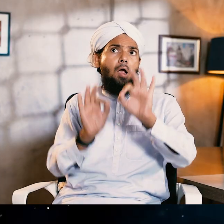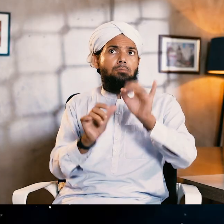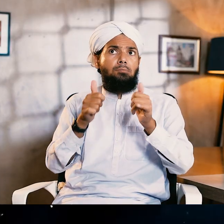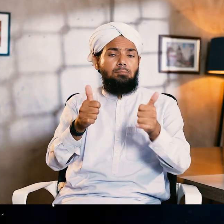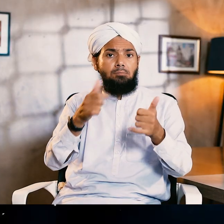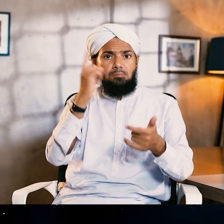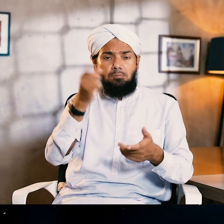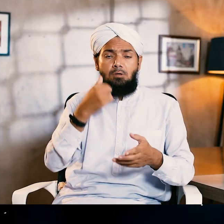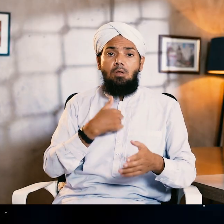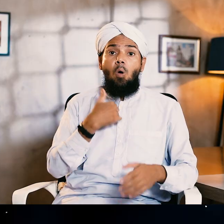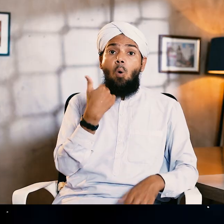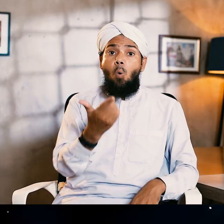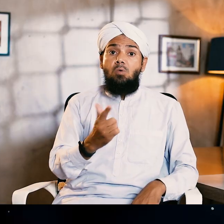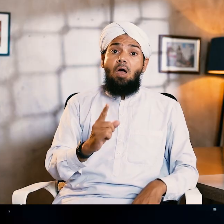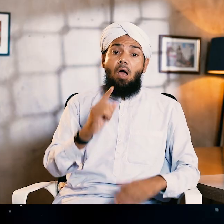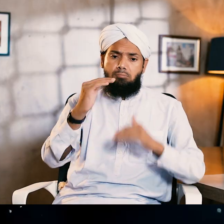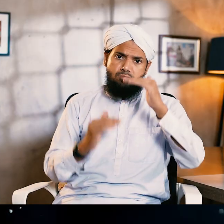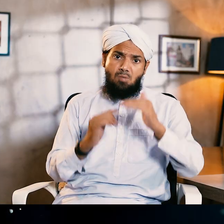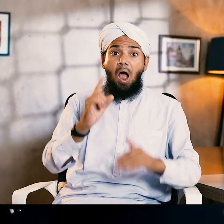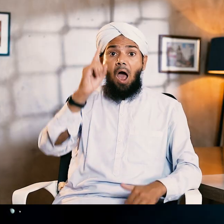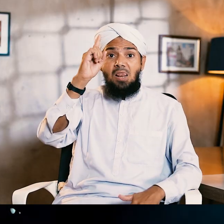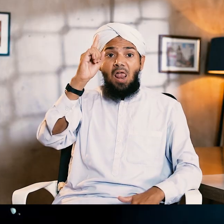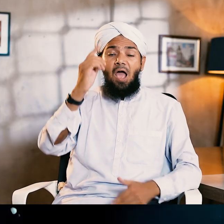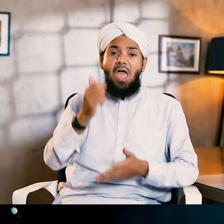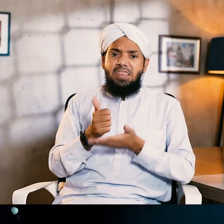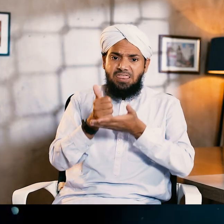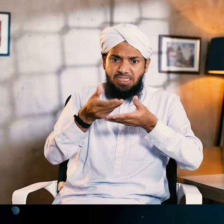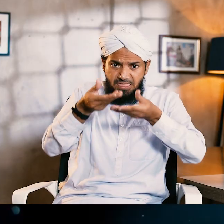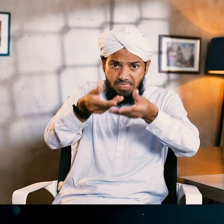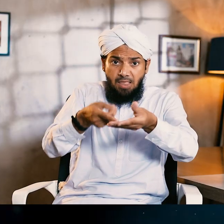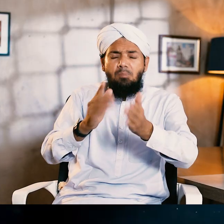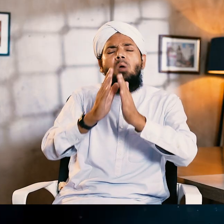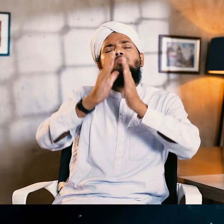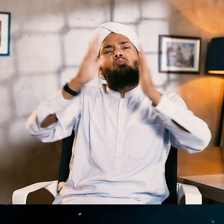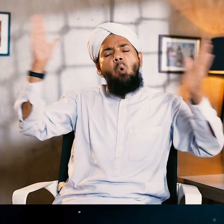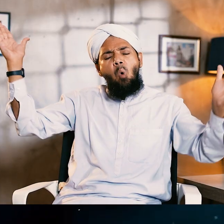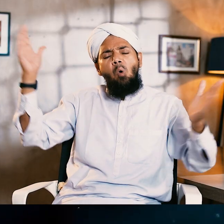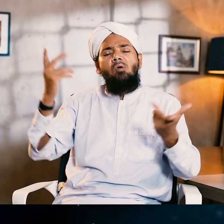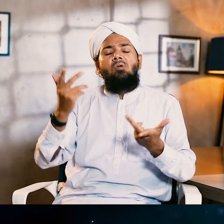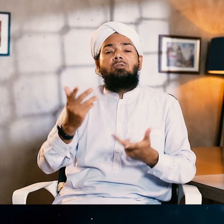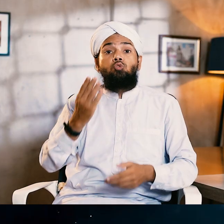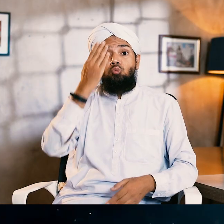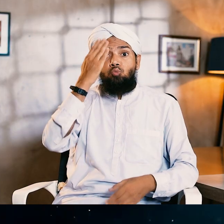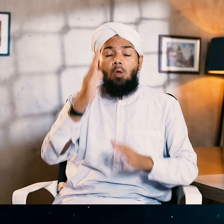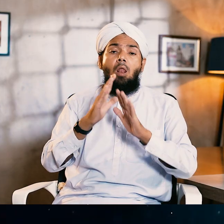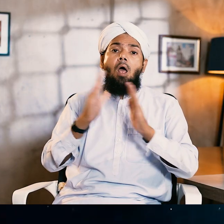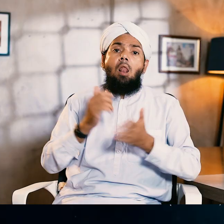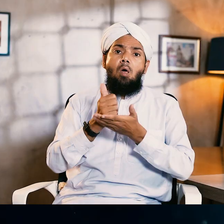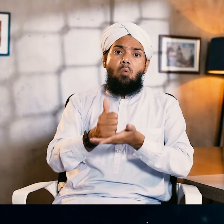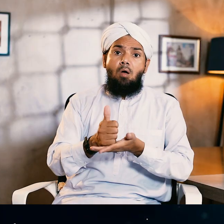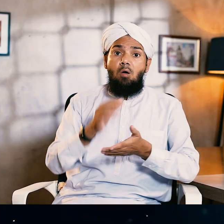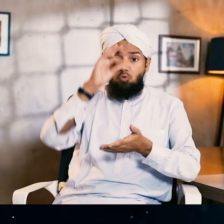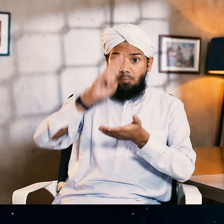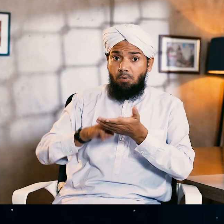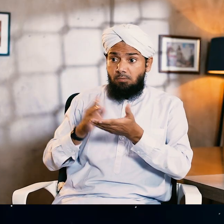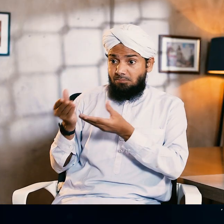وَأَمَّا بِنِعْمَةِ رَبِّكَ فَحَدِّثْ، اور اپنے رب کی نعمت کا خوب چرچا کر۔ تو اب یہ بتائیے کہ اللہ پاک کے پیارے نبی صلی اللہ علیہ